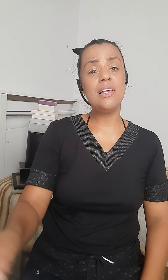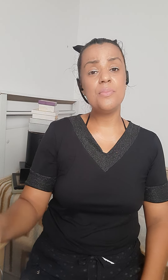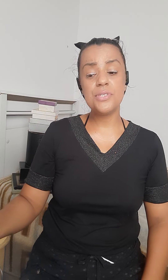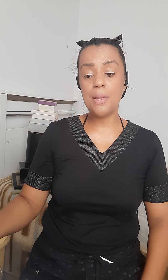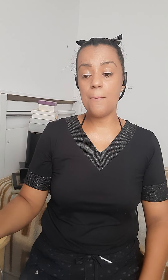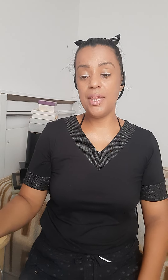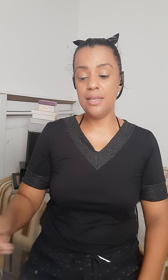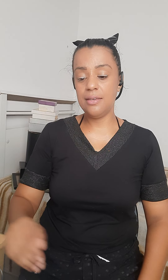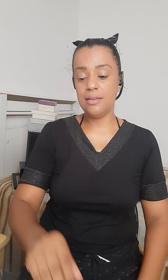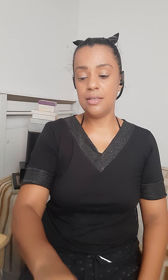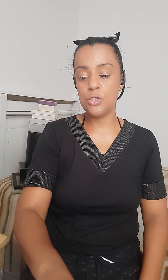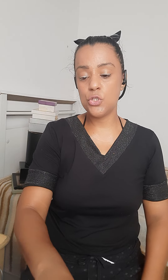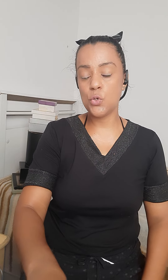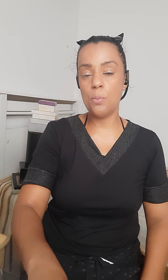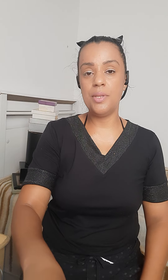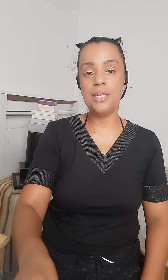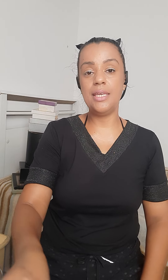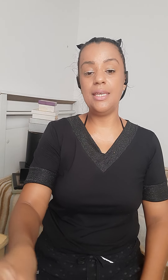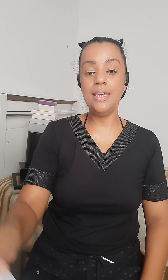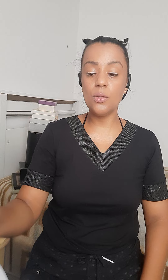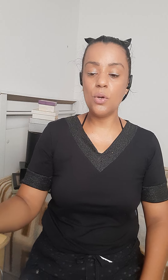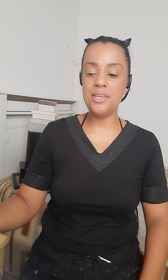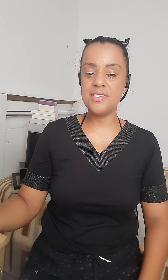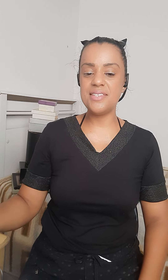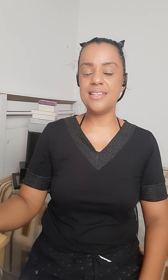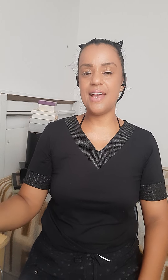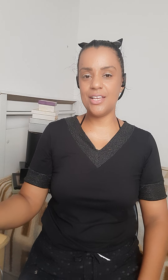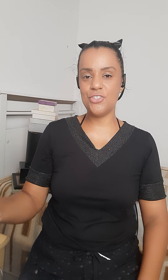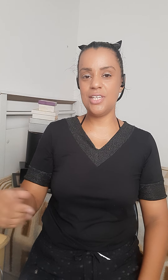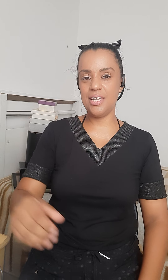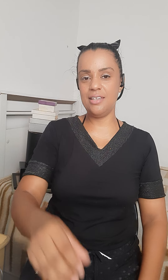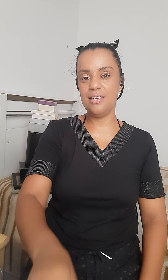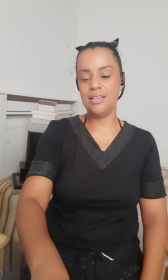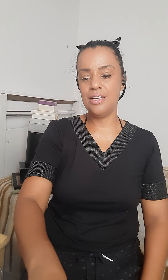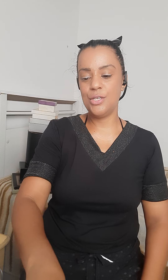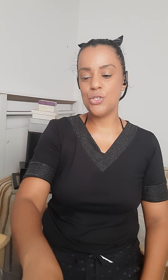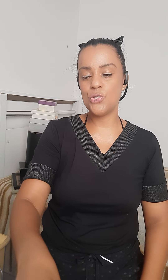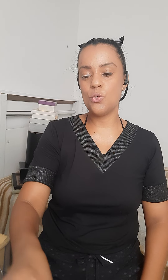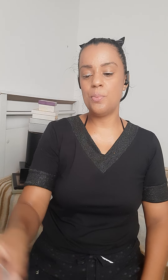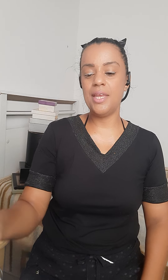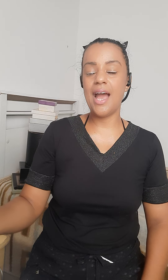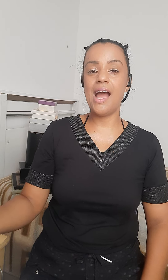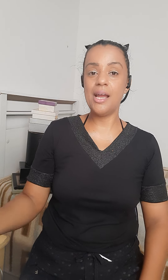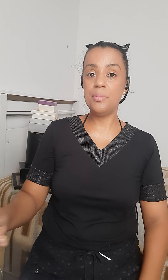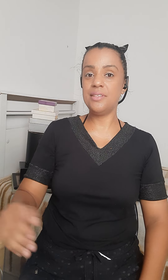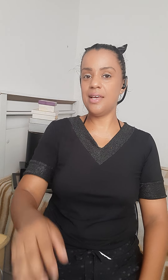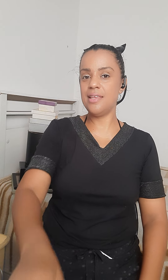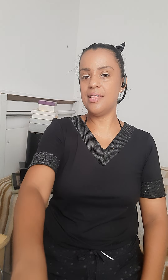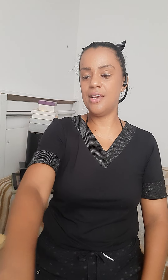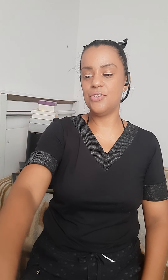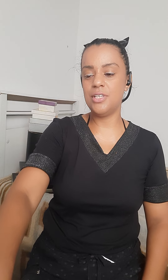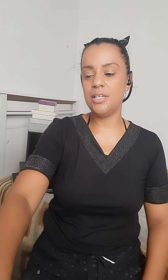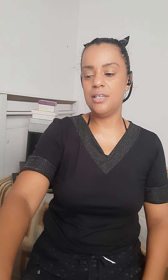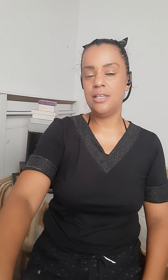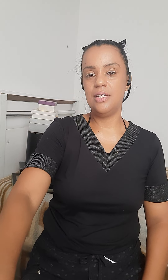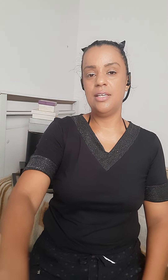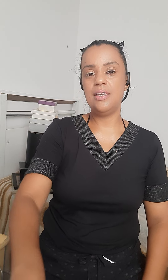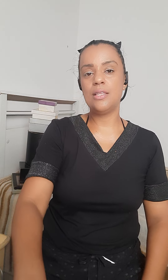Falamos também sobre iconicidade, né? Sobre arbitrariedade, né? Então, o